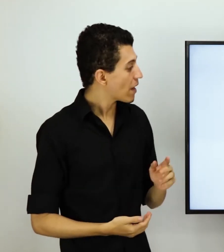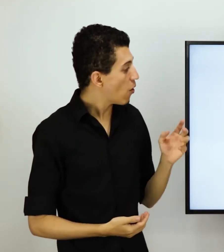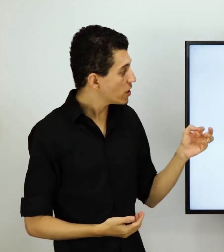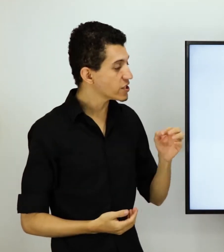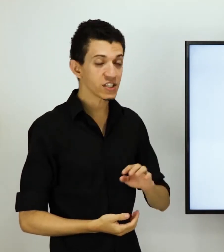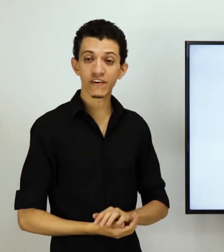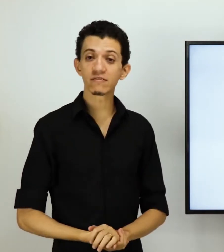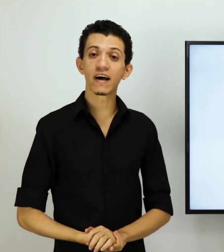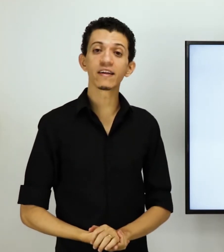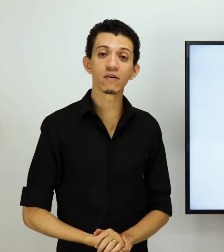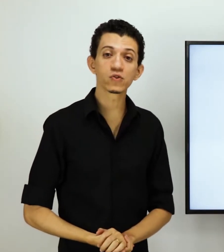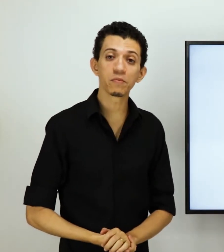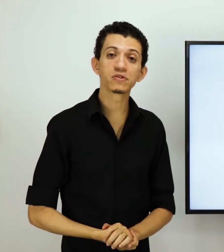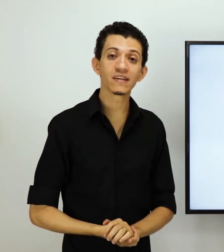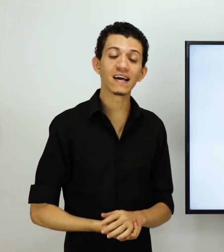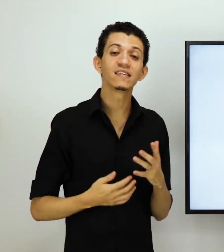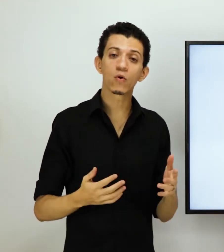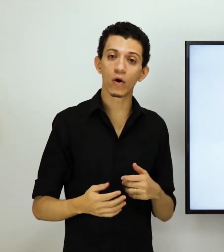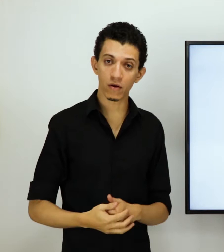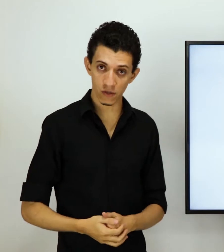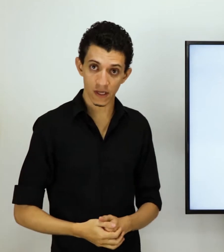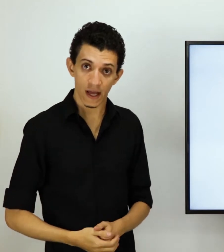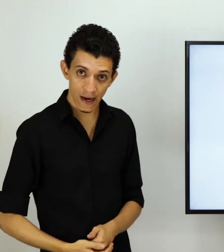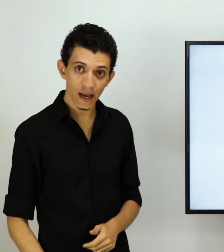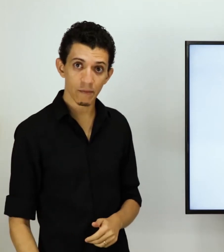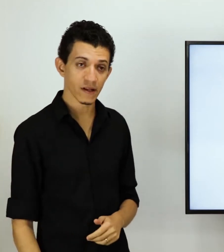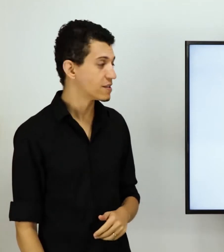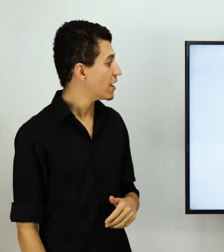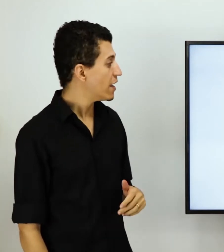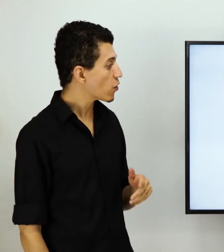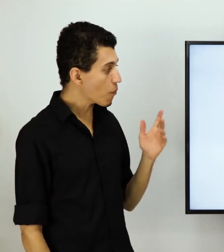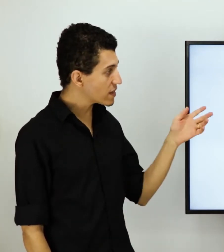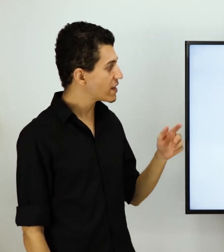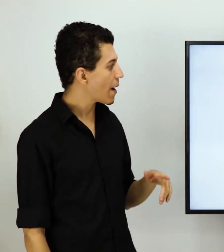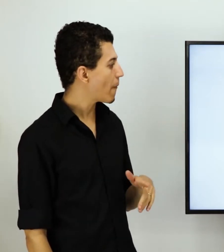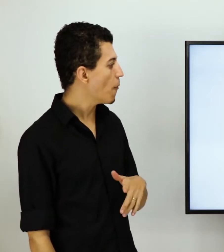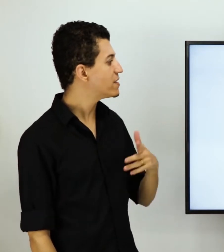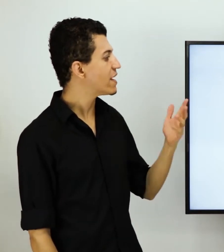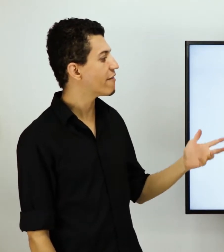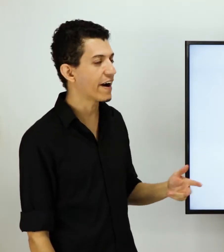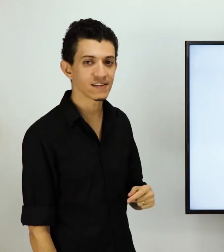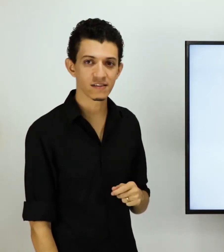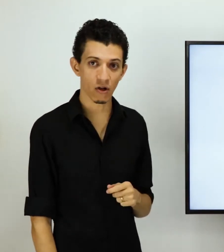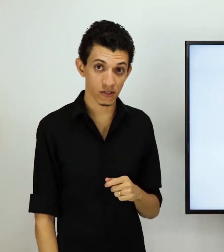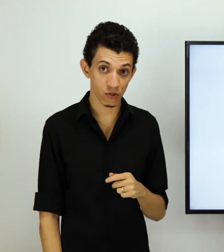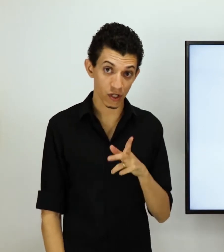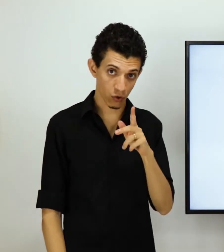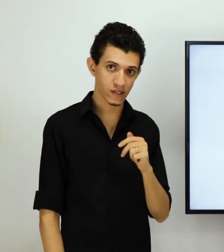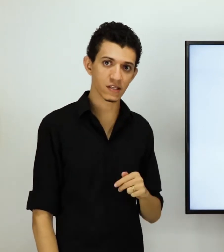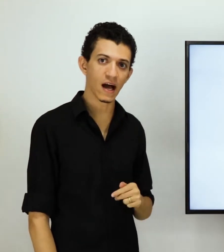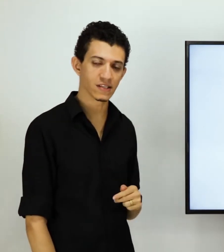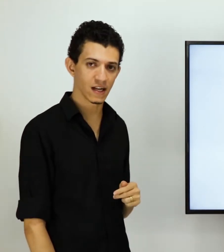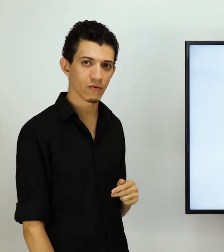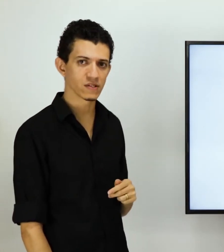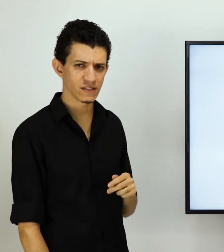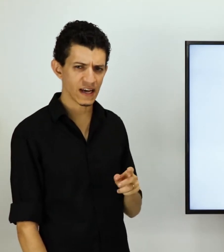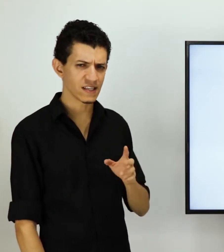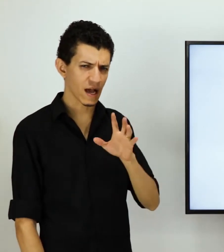hoje a gente vai estudar então sobre os sinais icônicos na Libras. Eu comecei a observar essa situação de iconicidade na língua de sinais, daqui a pouco